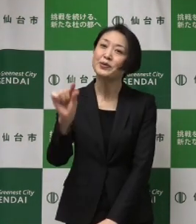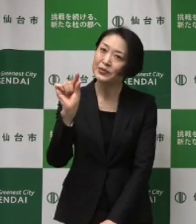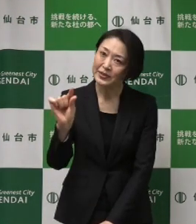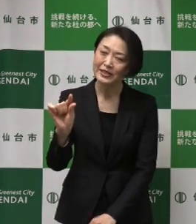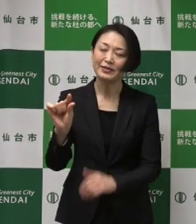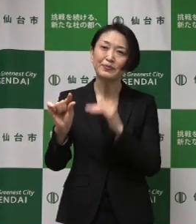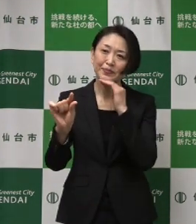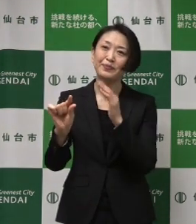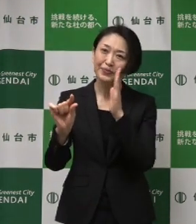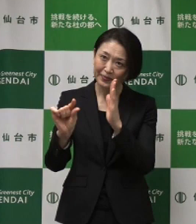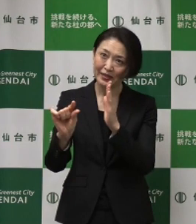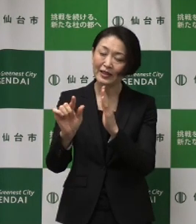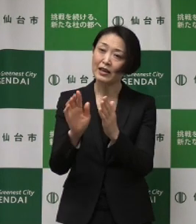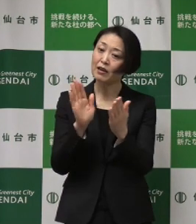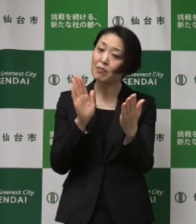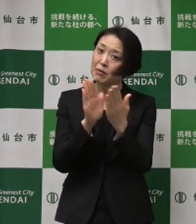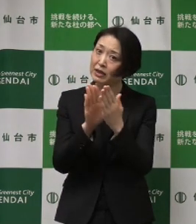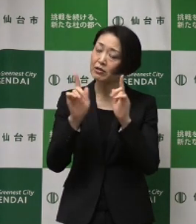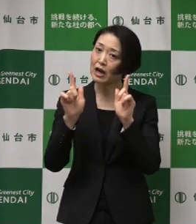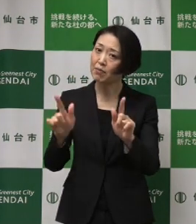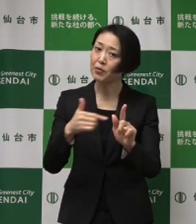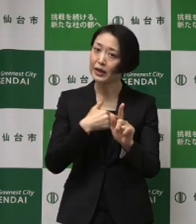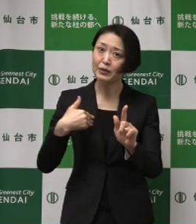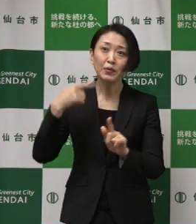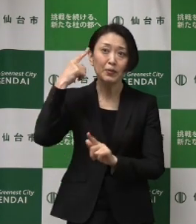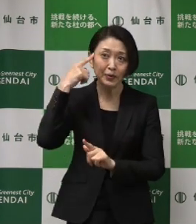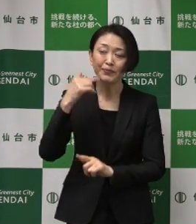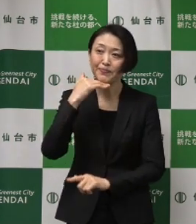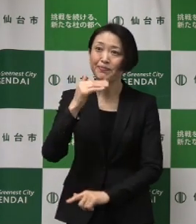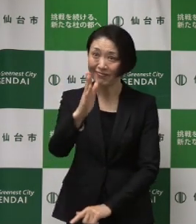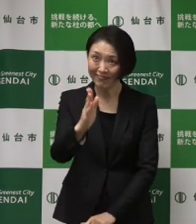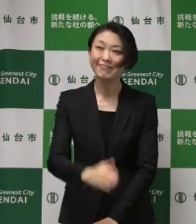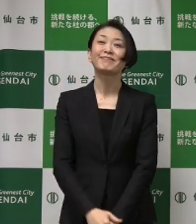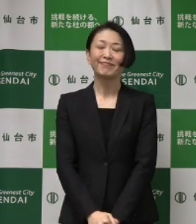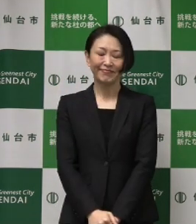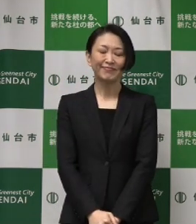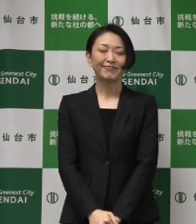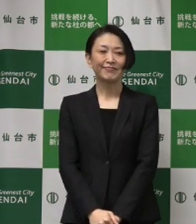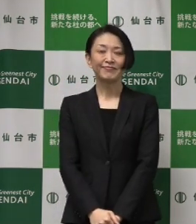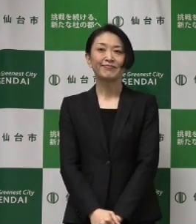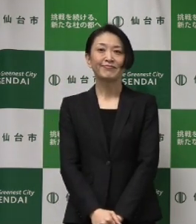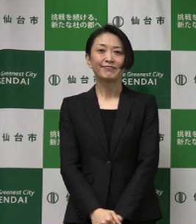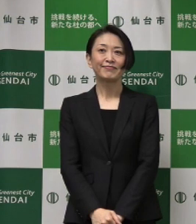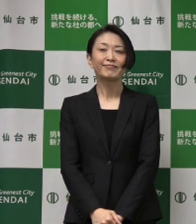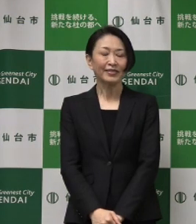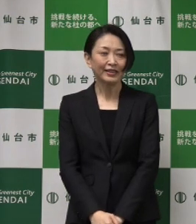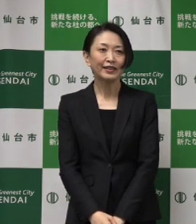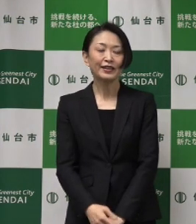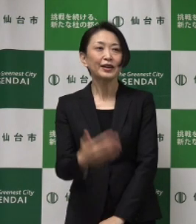表をできるだろうというふうに思いますので、お待ちくださいませようにお願いします。 あとです